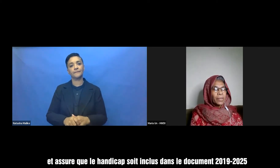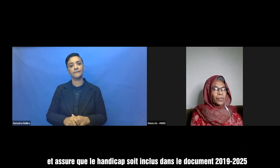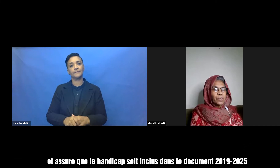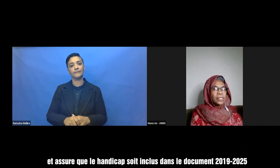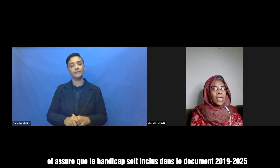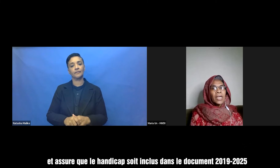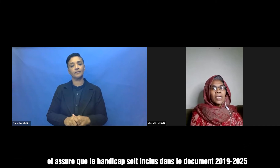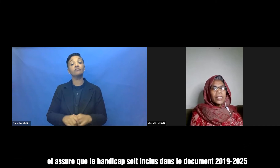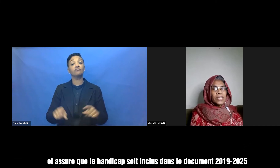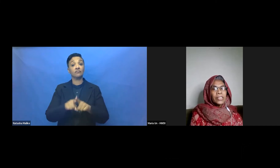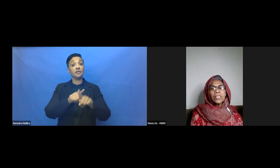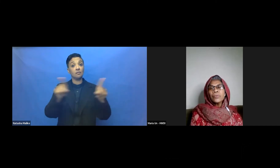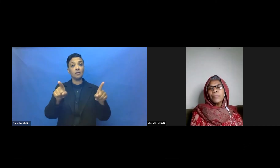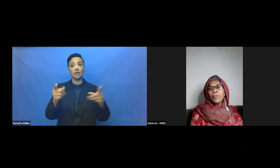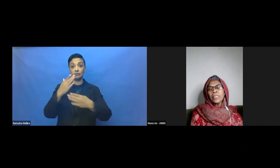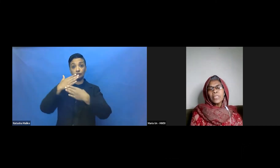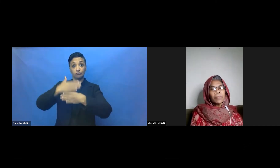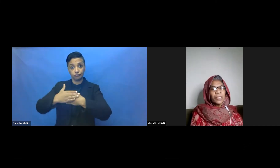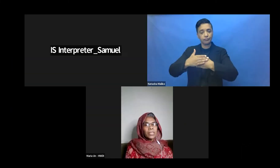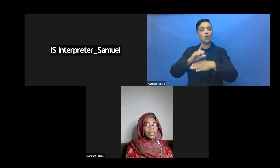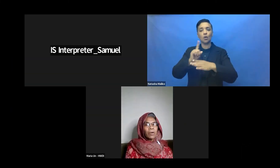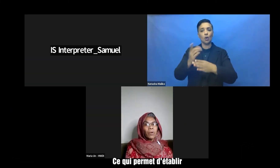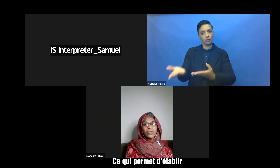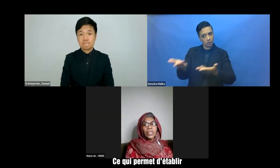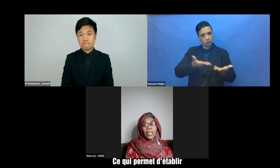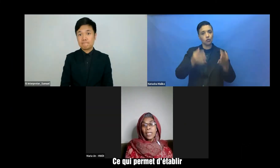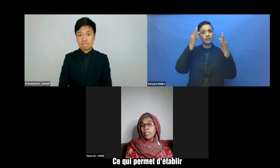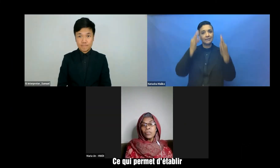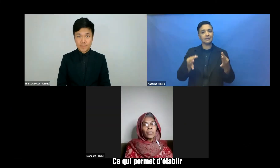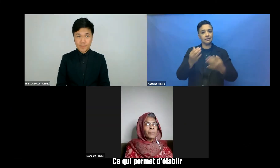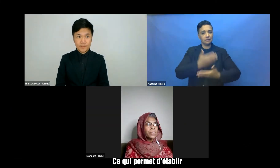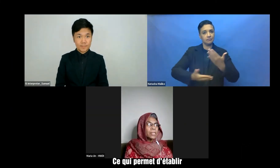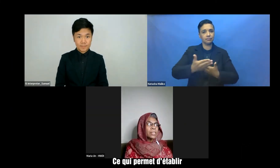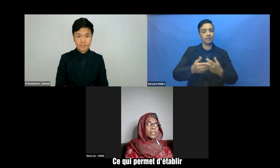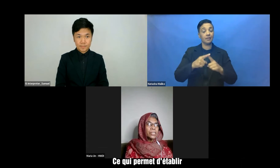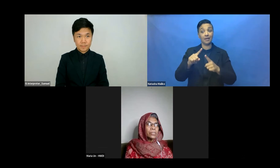ce que le handicap soit inclus dans le document